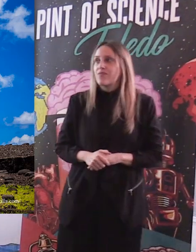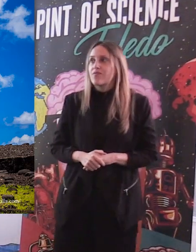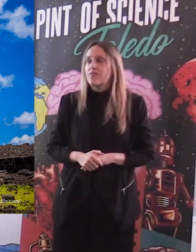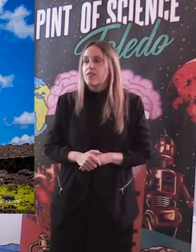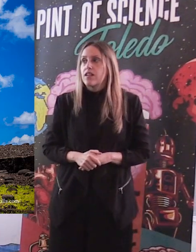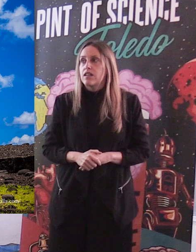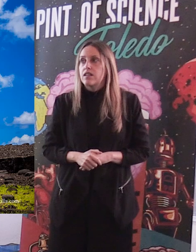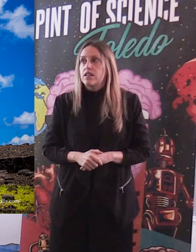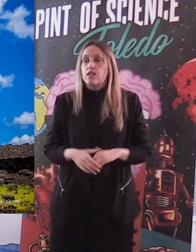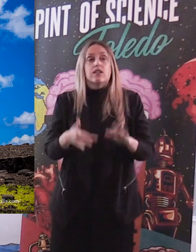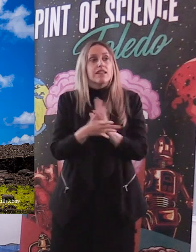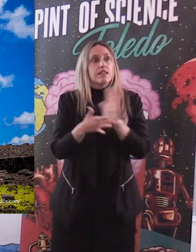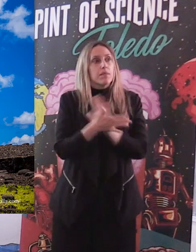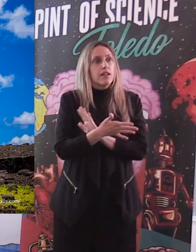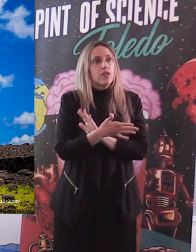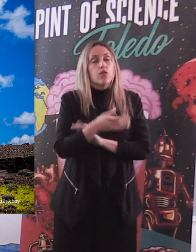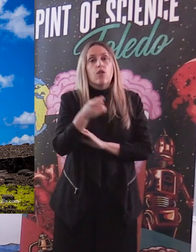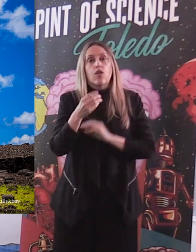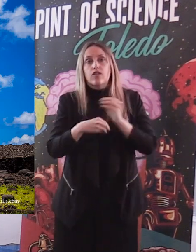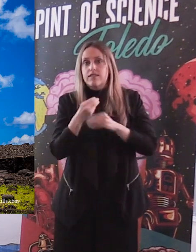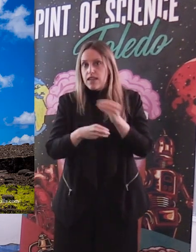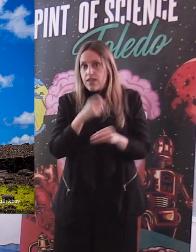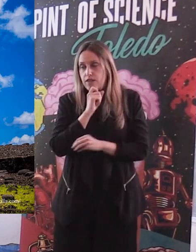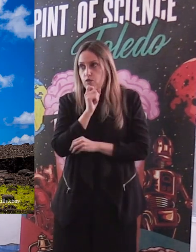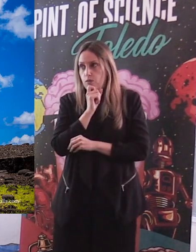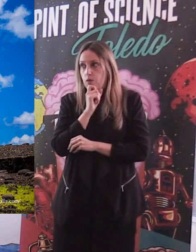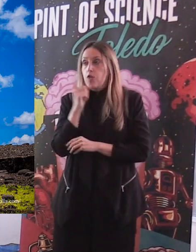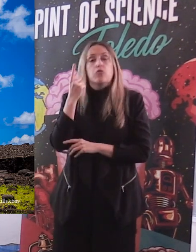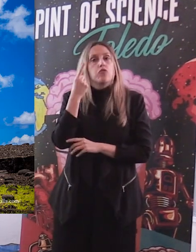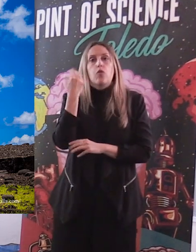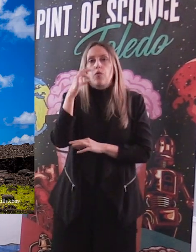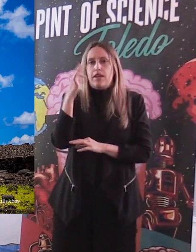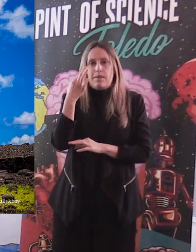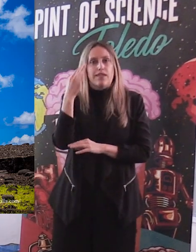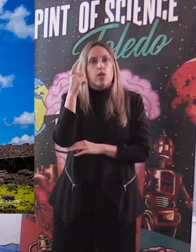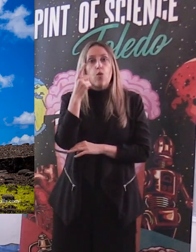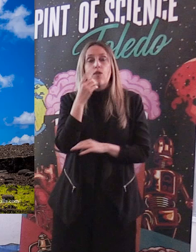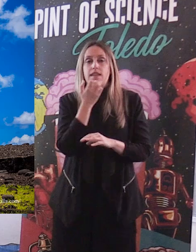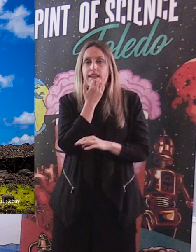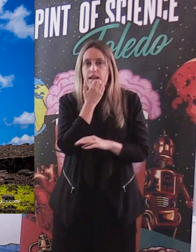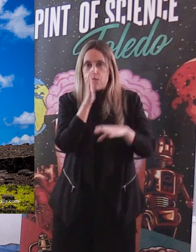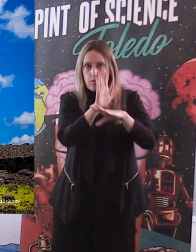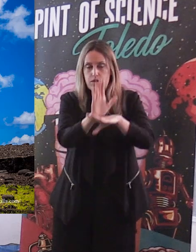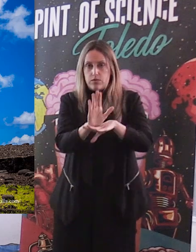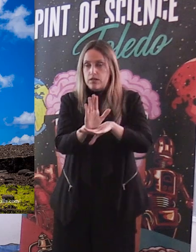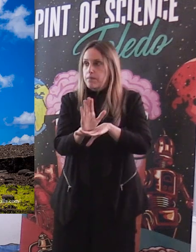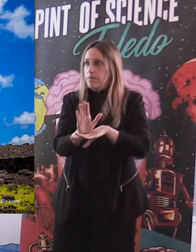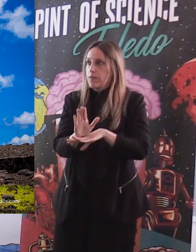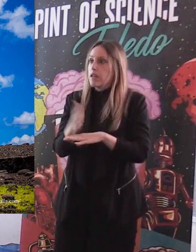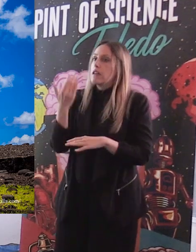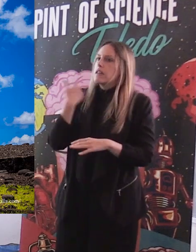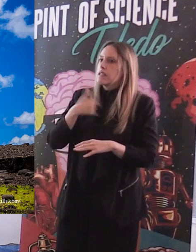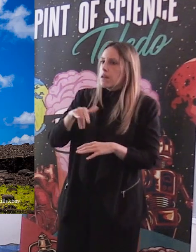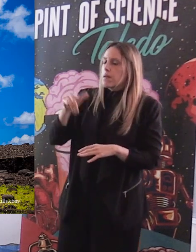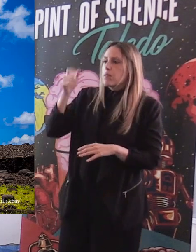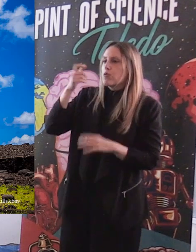Describo cómo se hace en principio y voy un ejemplo solamente. Voy a mostrar un ejemplo. Ya tenemos un concepto